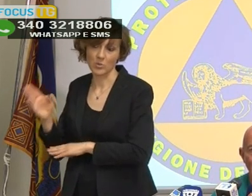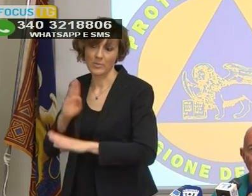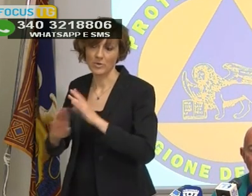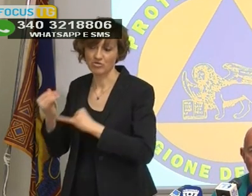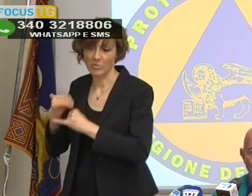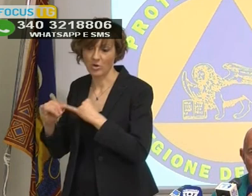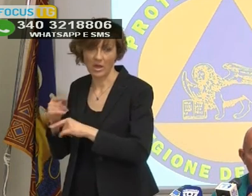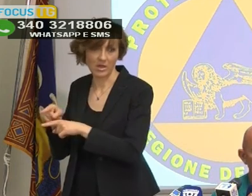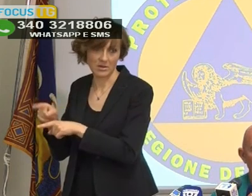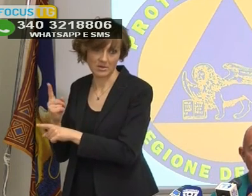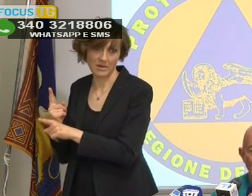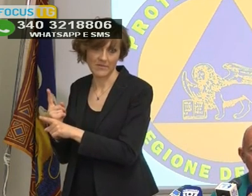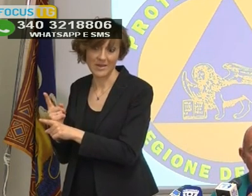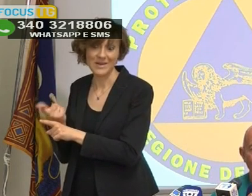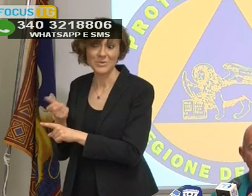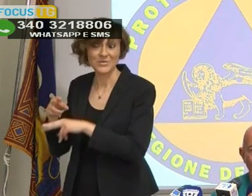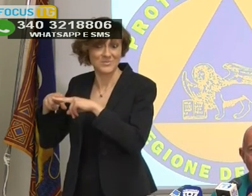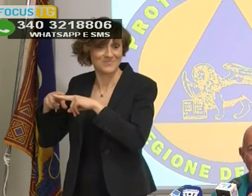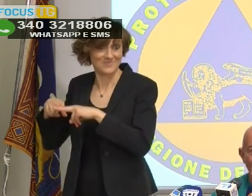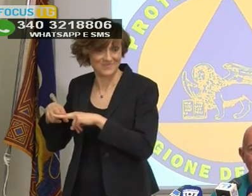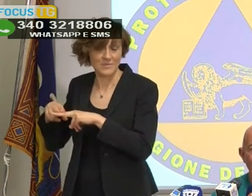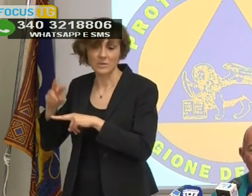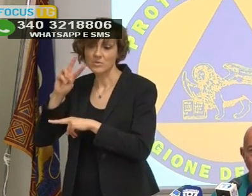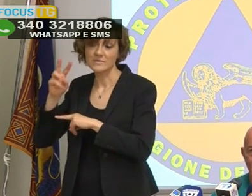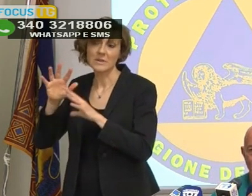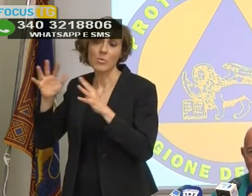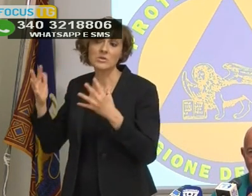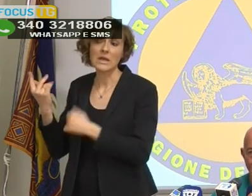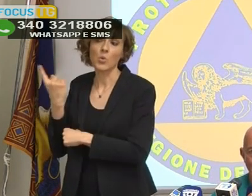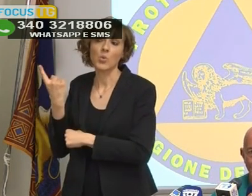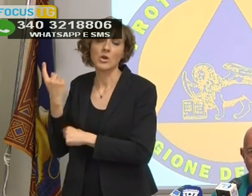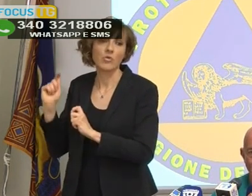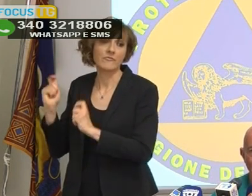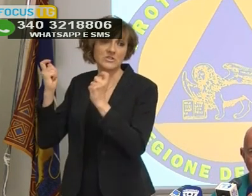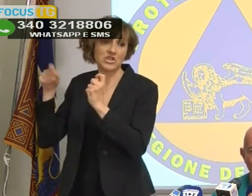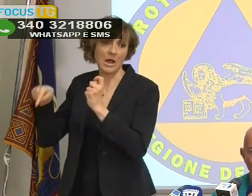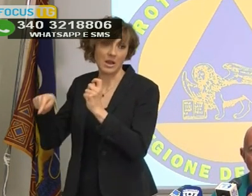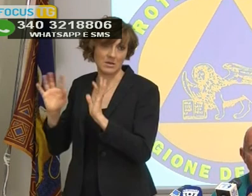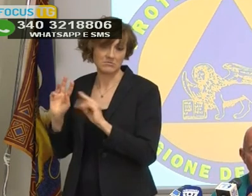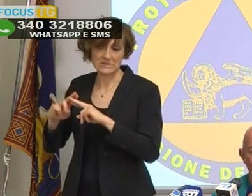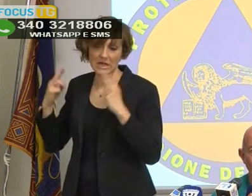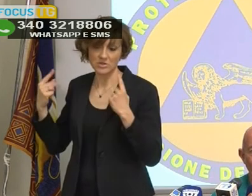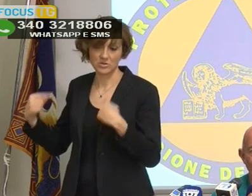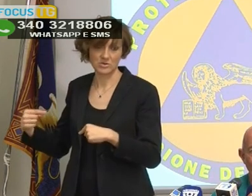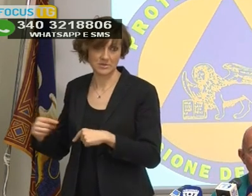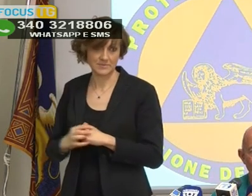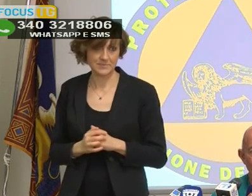molecolare, perché rimane a livello mondiale l'unico test che fa diagnosi in questo momento.